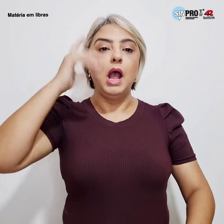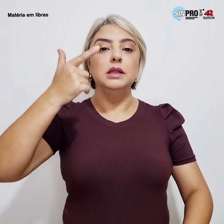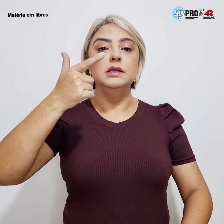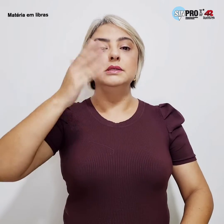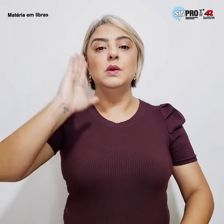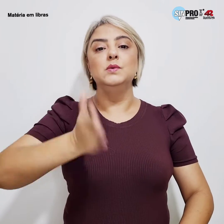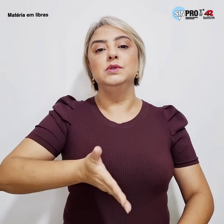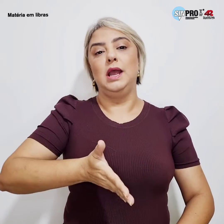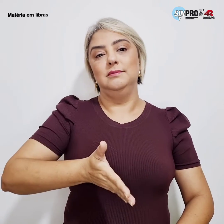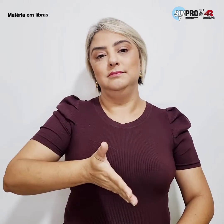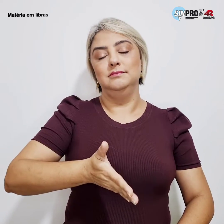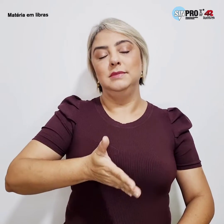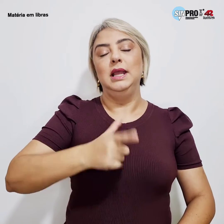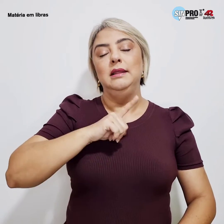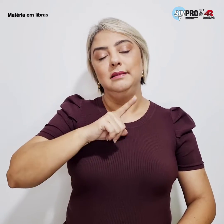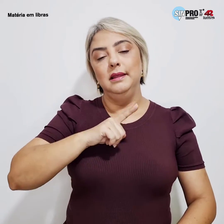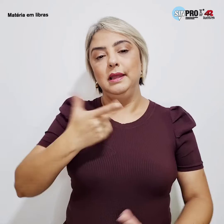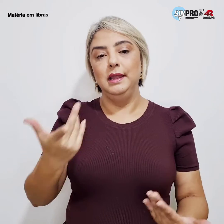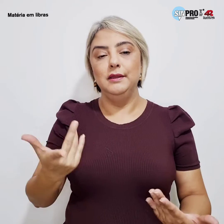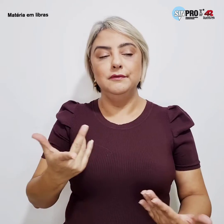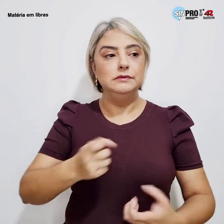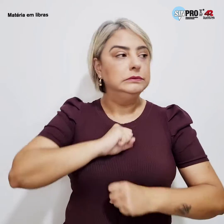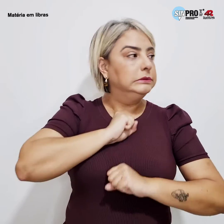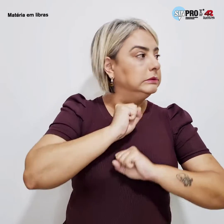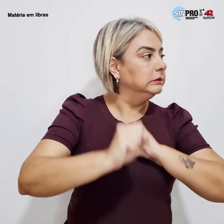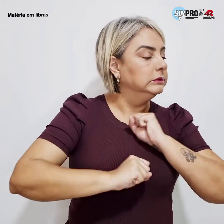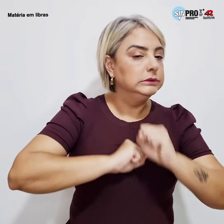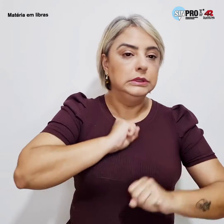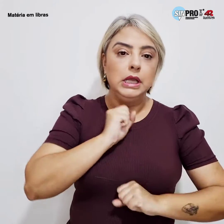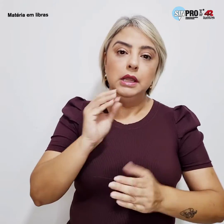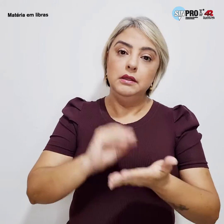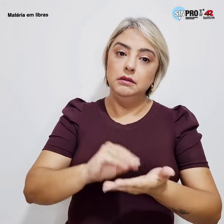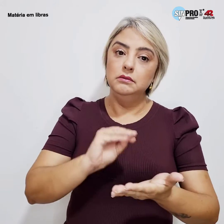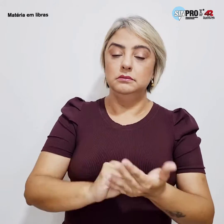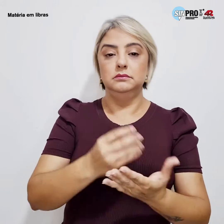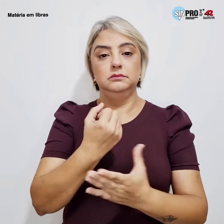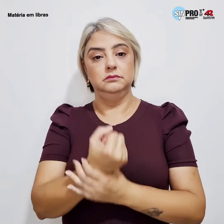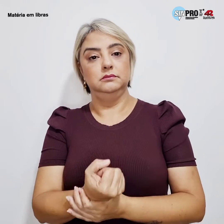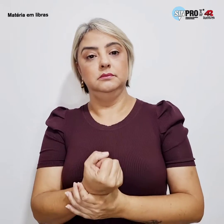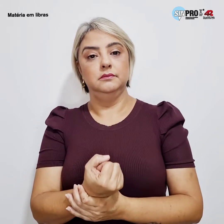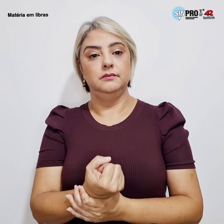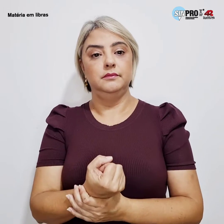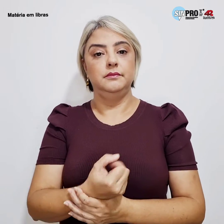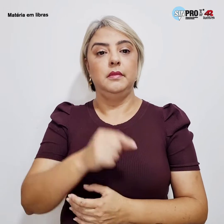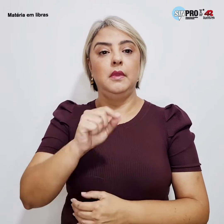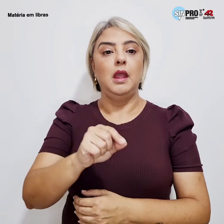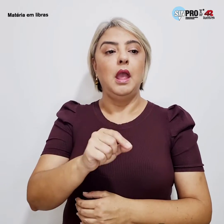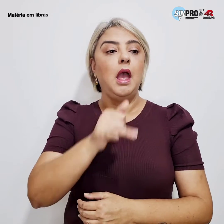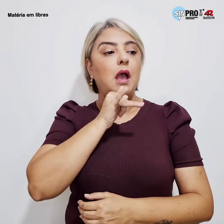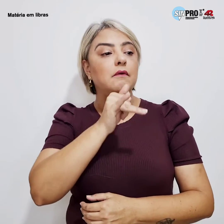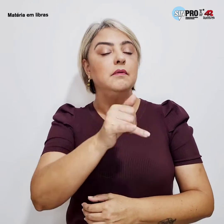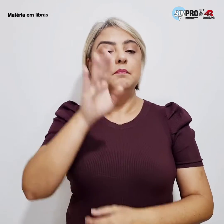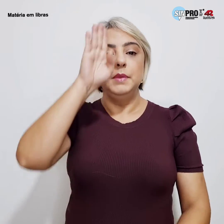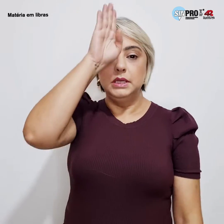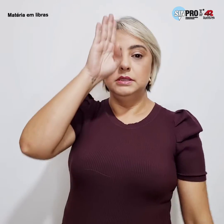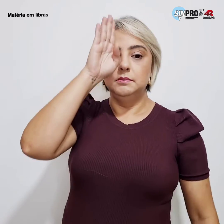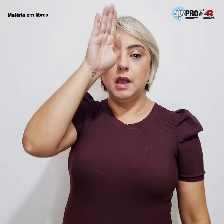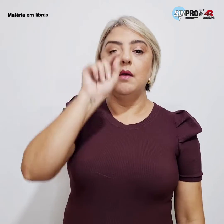tomada, gerando indignação e insegurança. A alegação principal é a